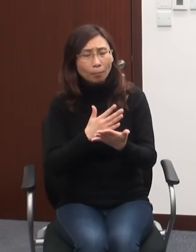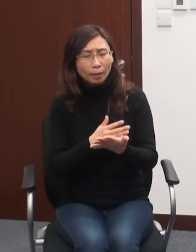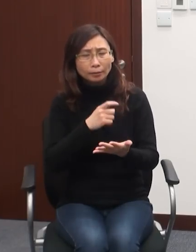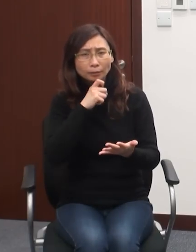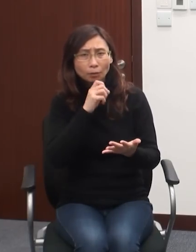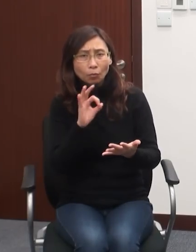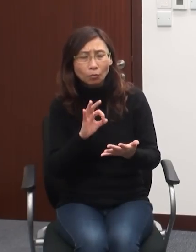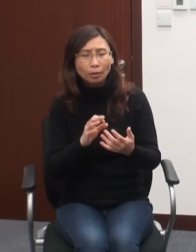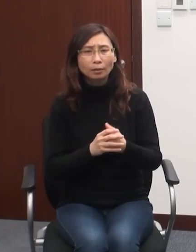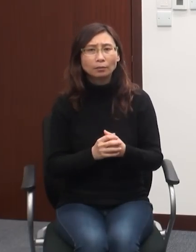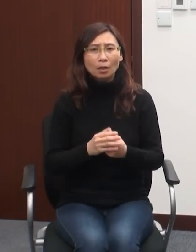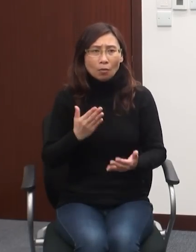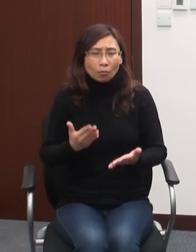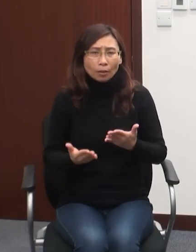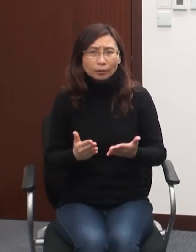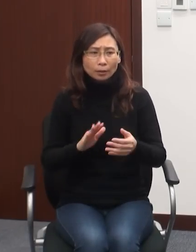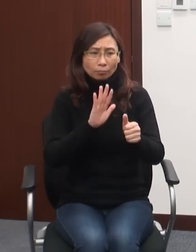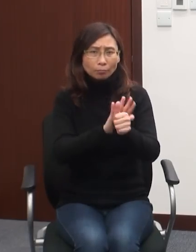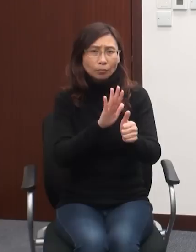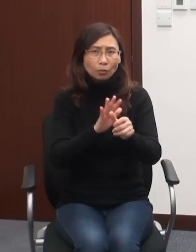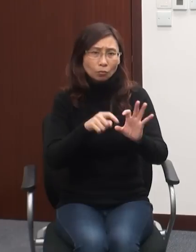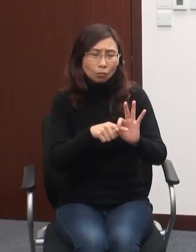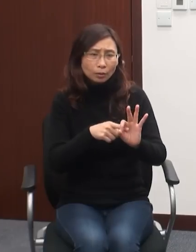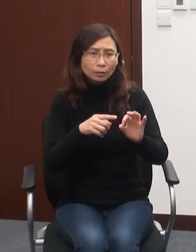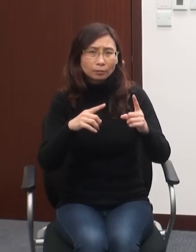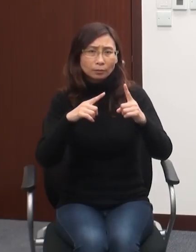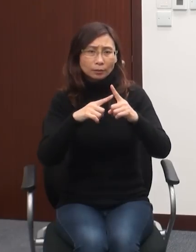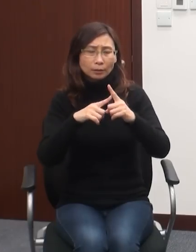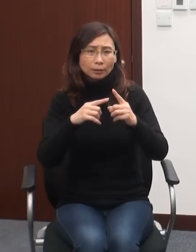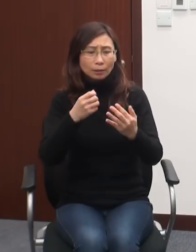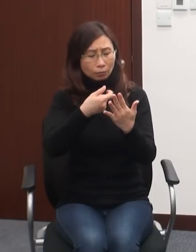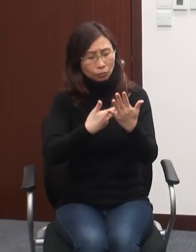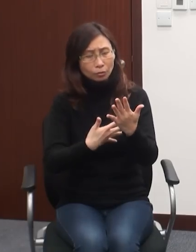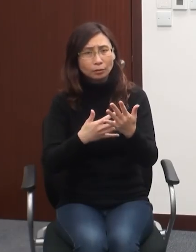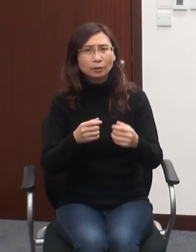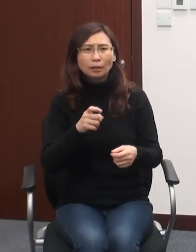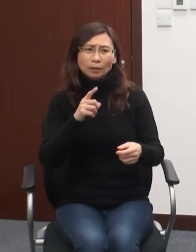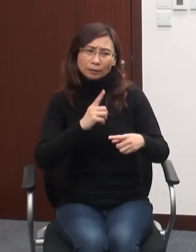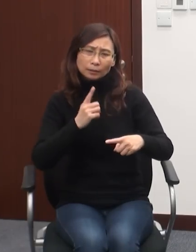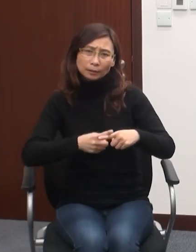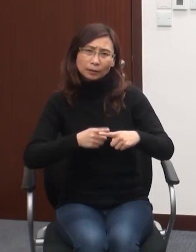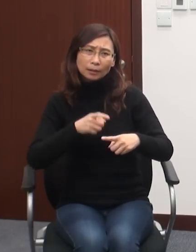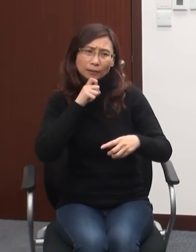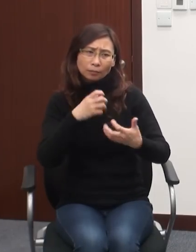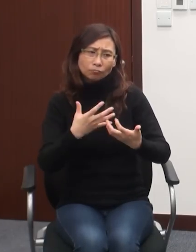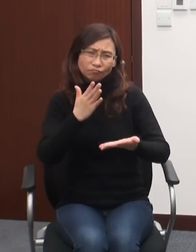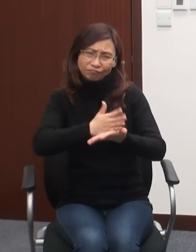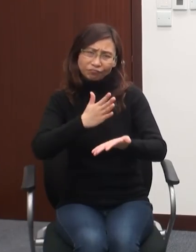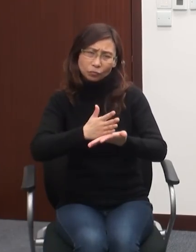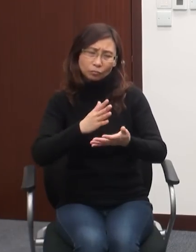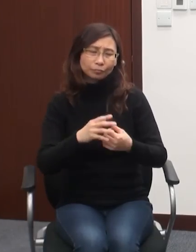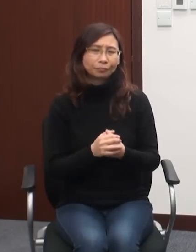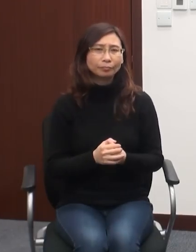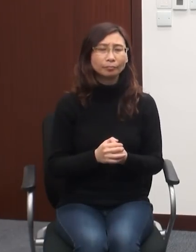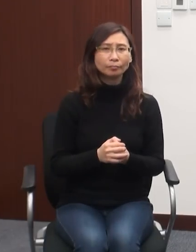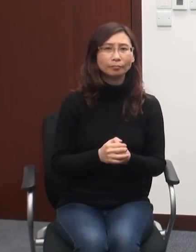真係不能不做的所謂扶貧措施係中間有啲分歧 嘅。其實剛才陳哥講嗰樣嘢拉布啦，咁當然其實如果主流媒體報道就係